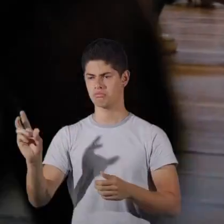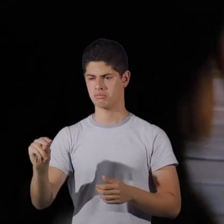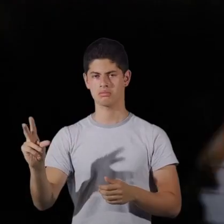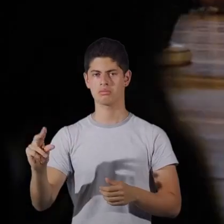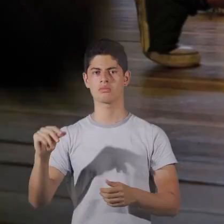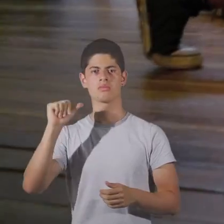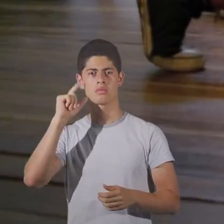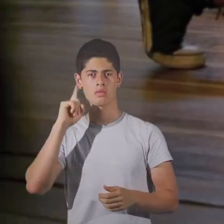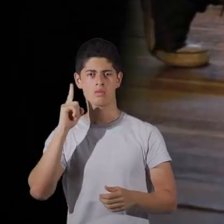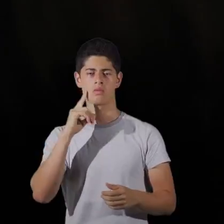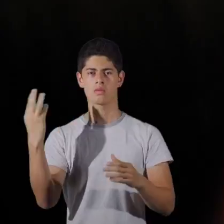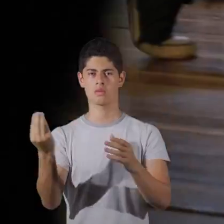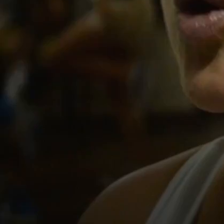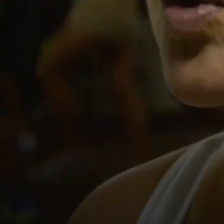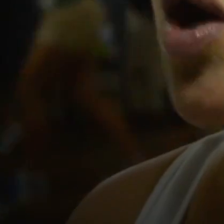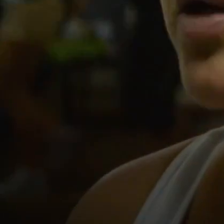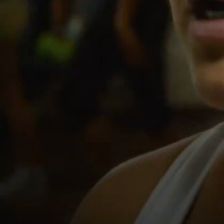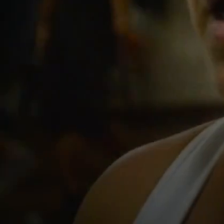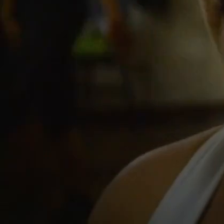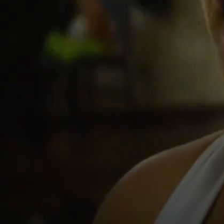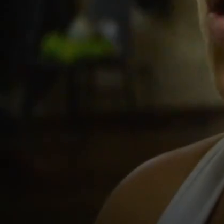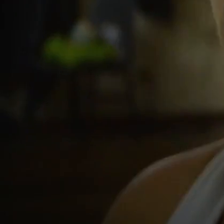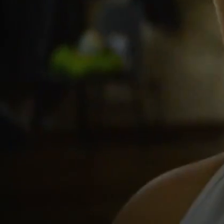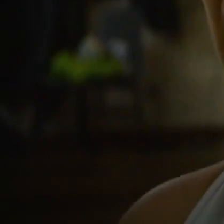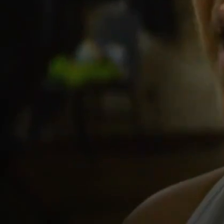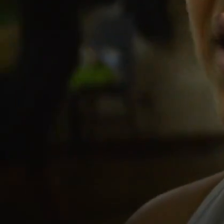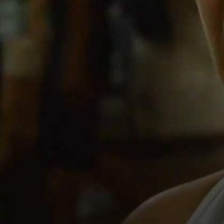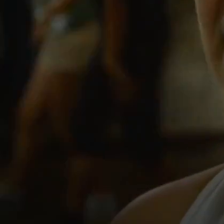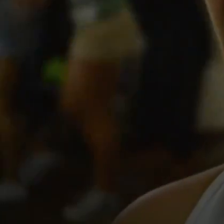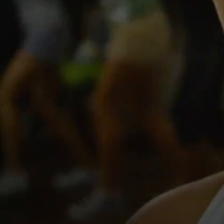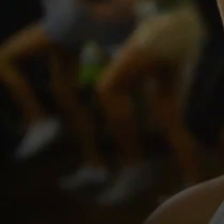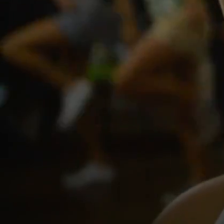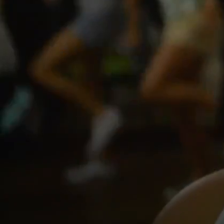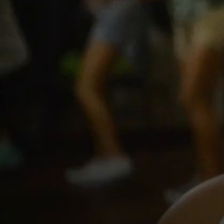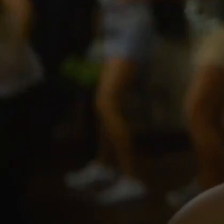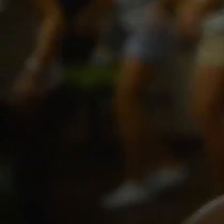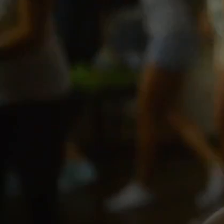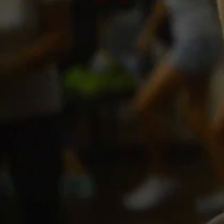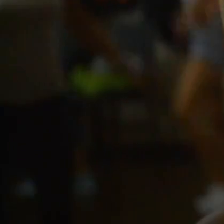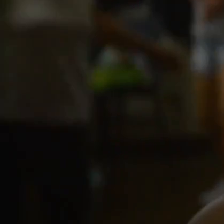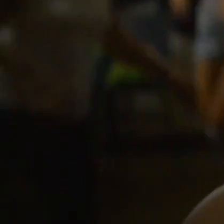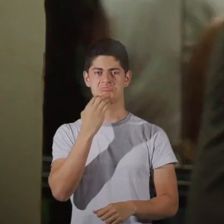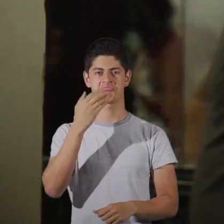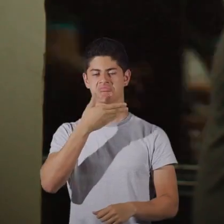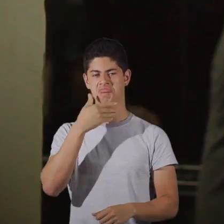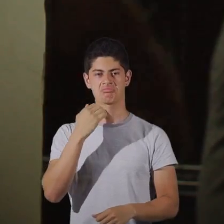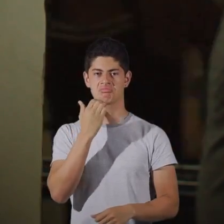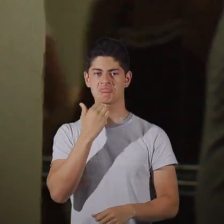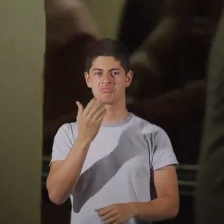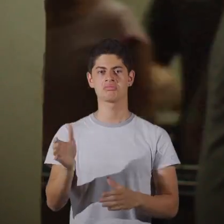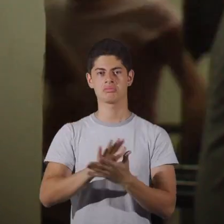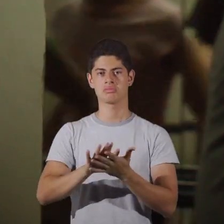se ha como integrado la parte de inclusión. Nunca se le hace a él a un lado, nunca se relega por algo,